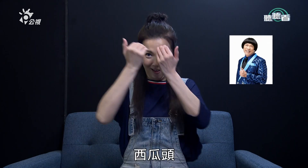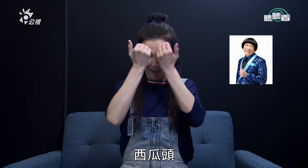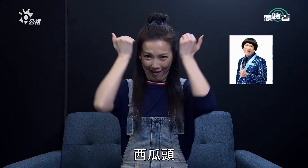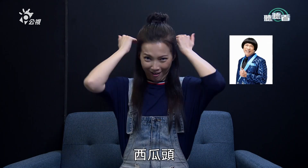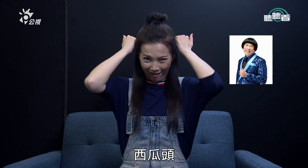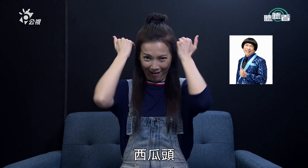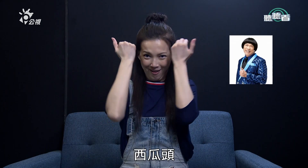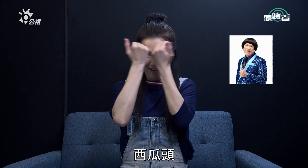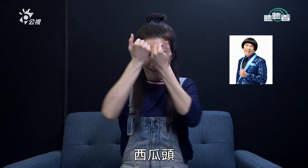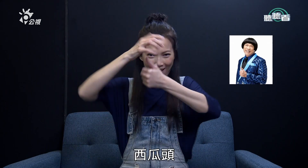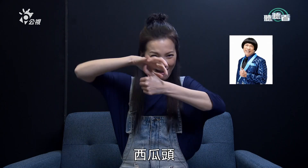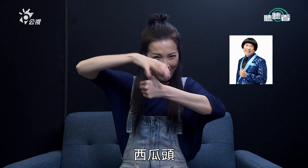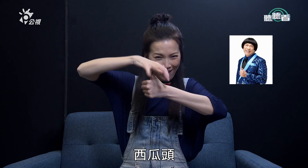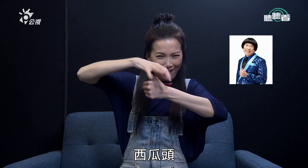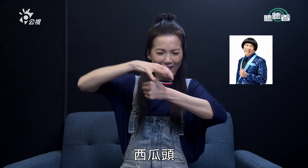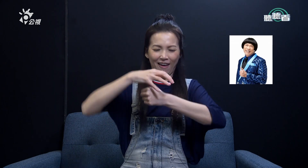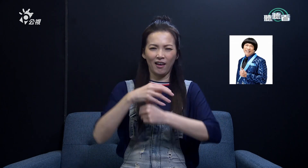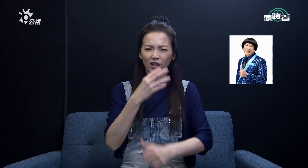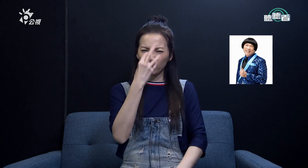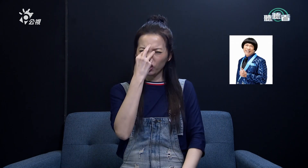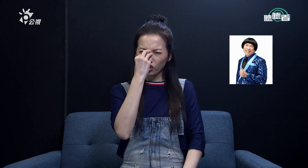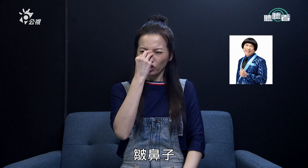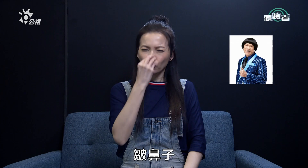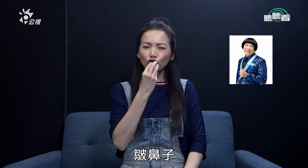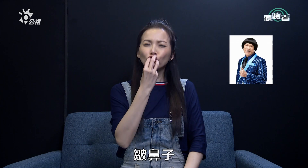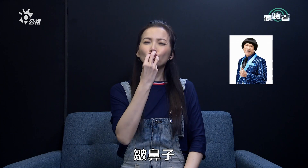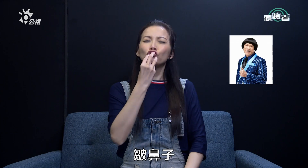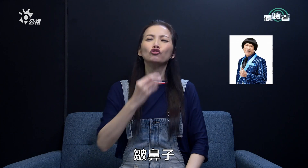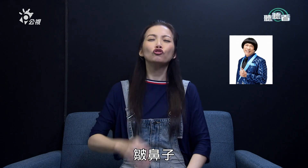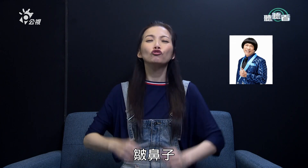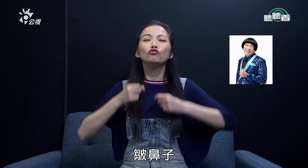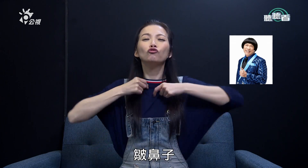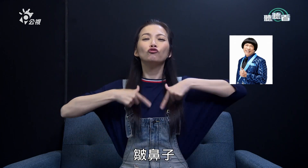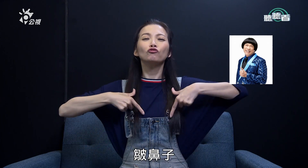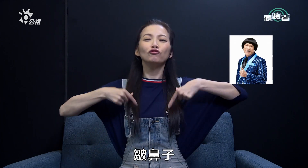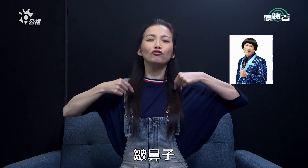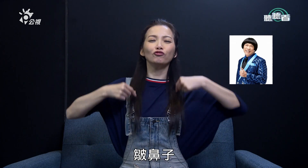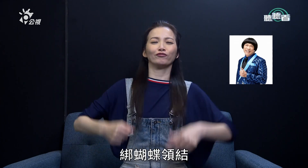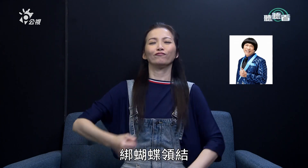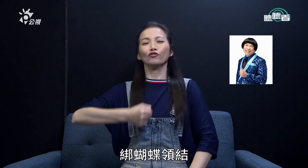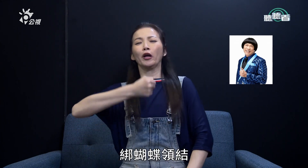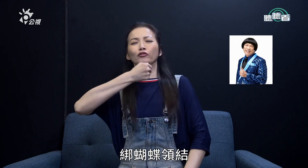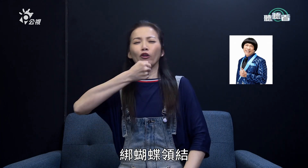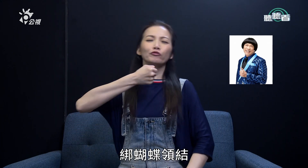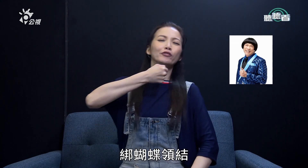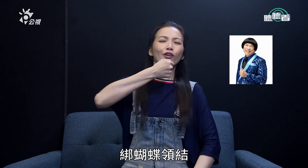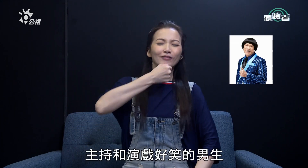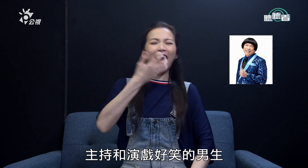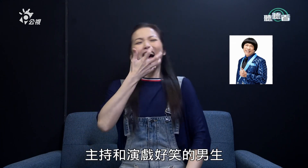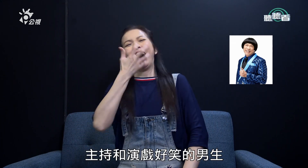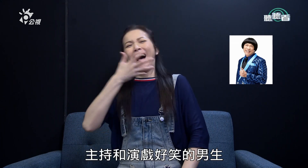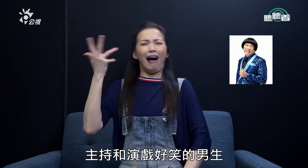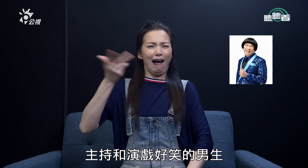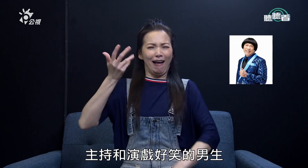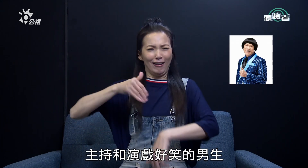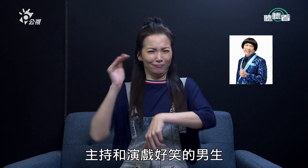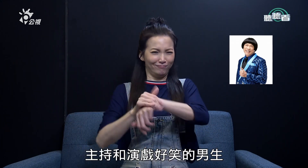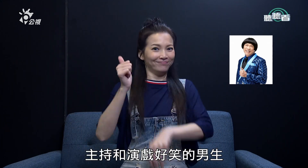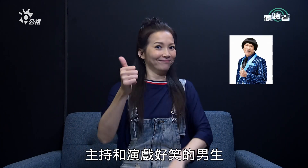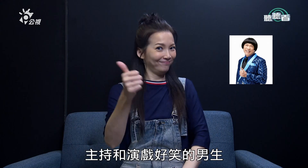西瓜头，皱鼻子，绑蝴蝶领结， 主持和演戏好笑的